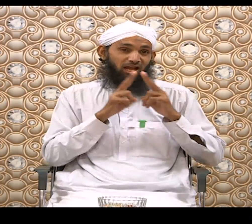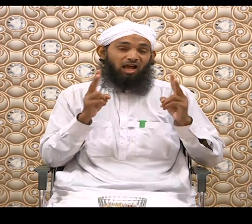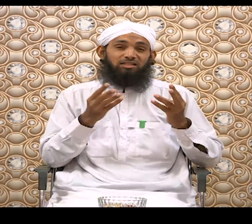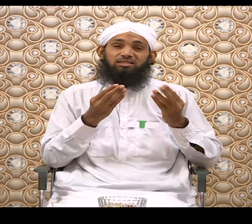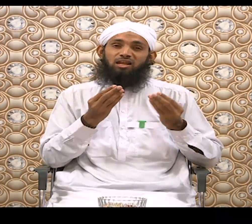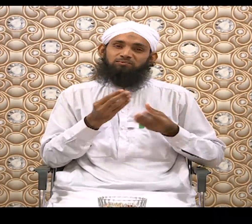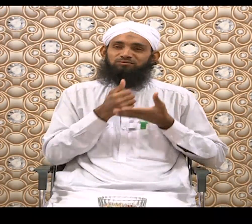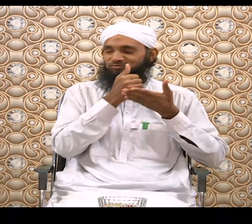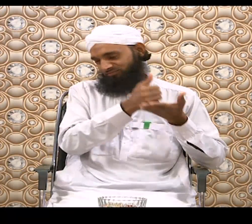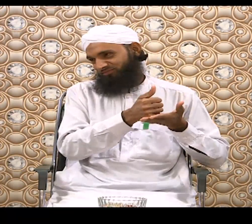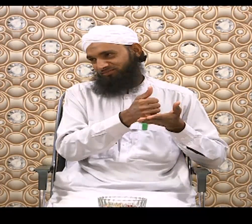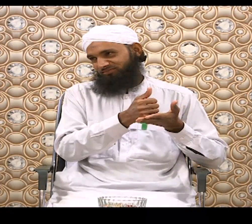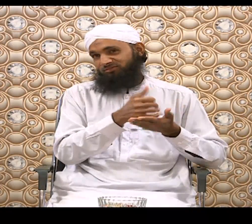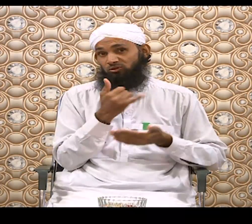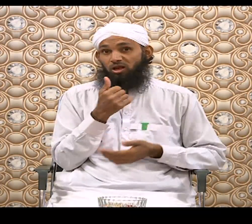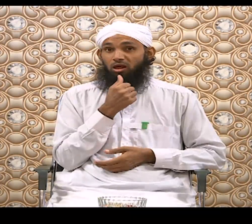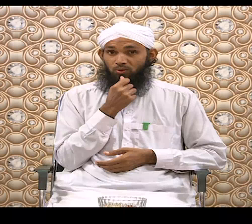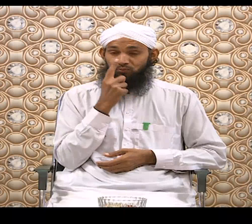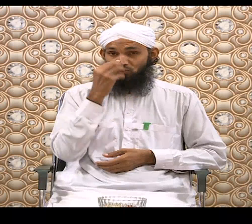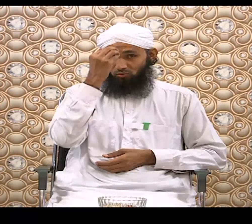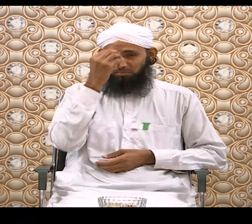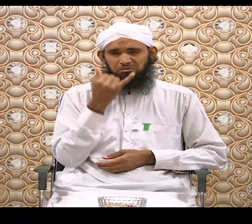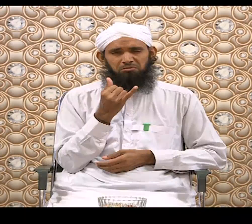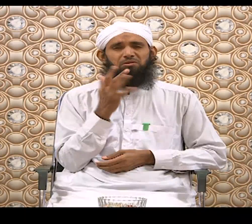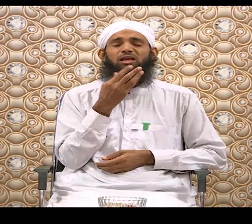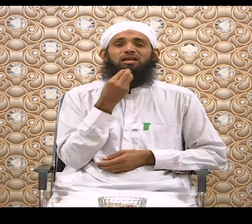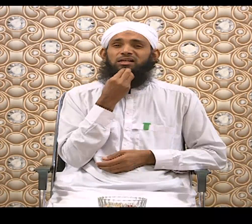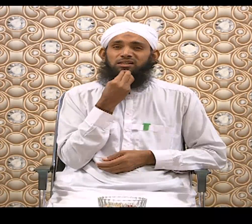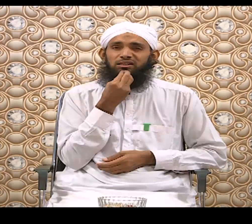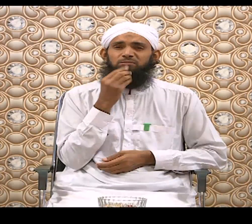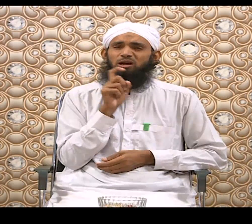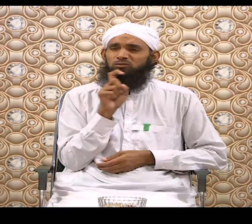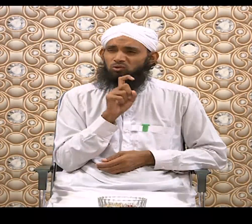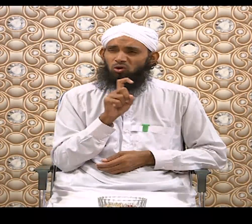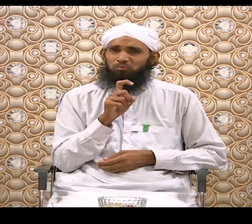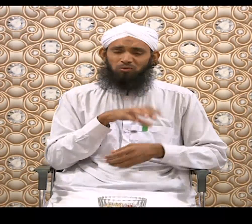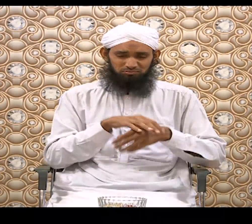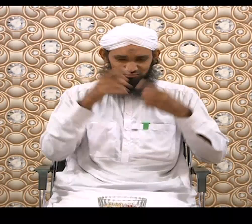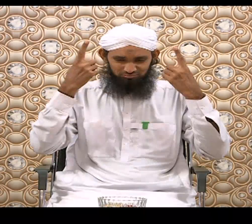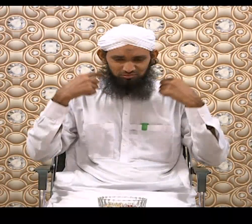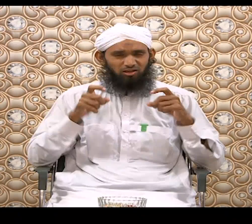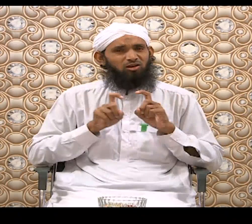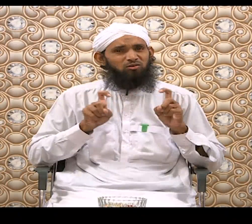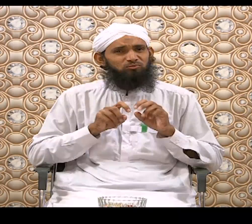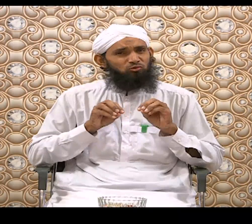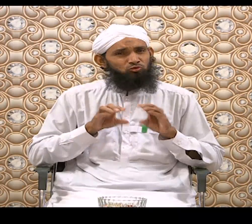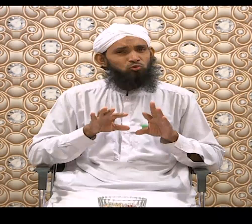اگر تمہارے والدین پر کمزوری کا غلبہ ہو جائے اور ان کے آزا میں طاقت نہ رہے اور جیسا تم